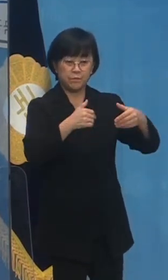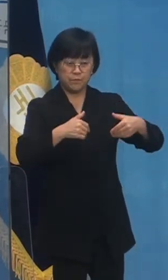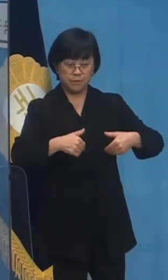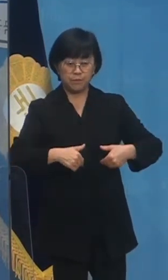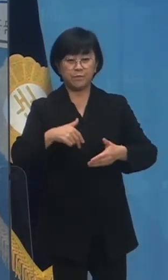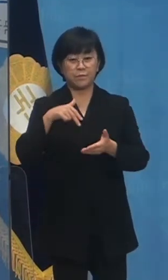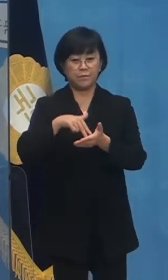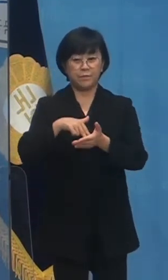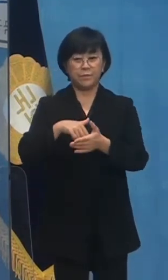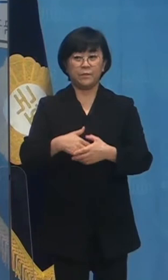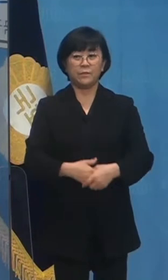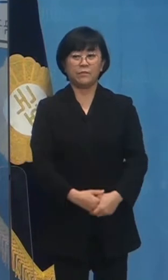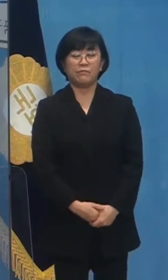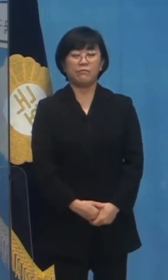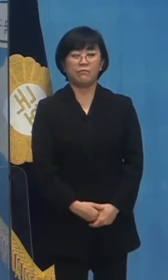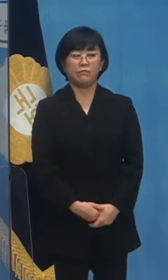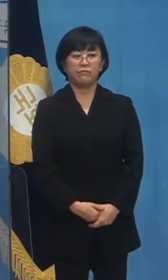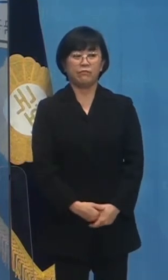필요하다고 생각합니다.